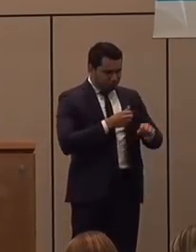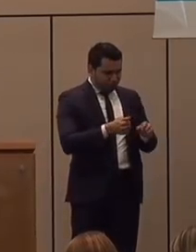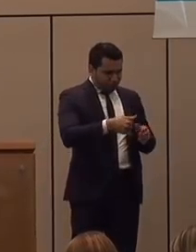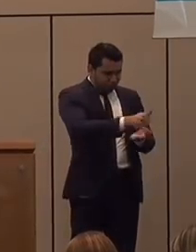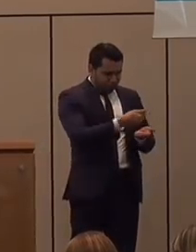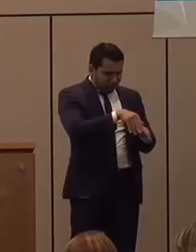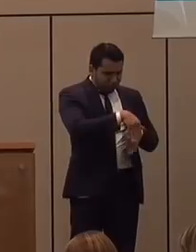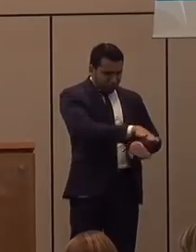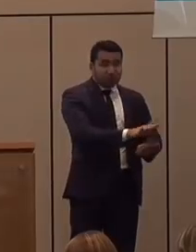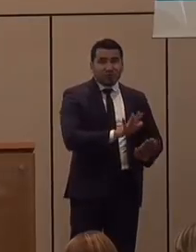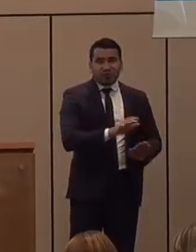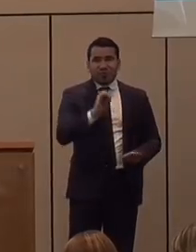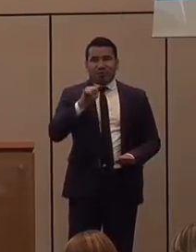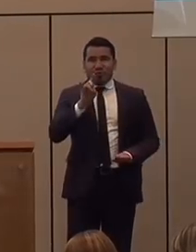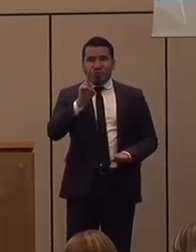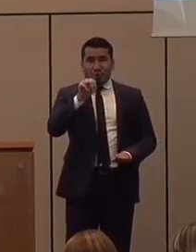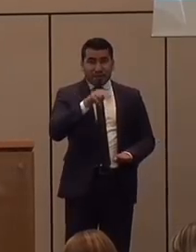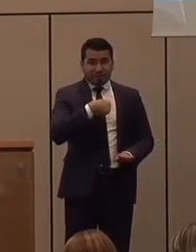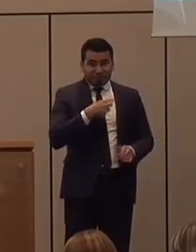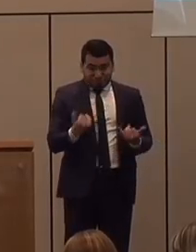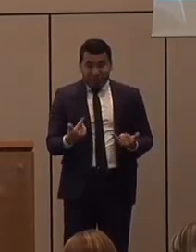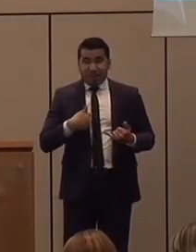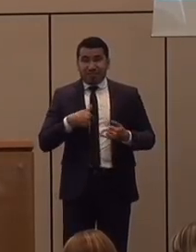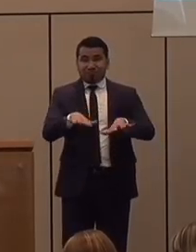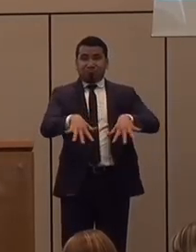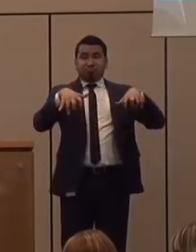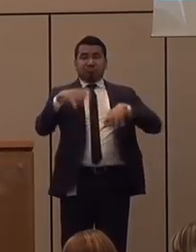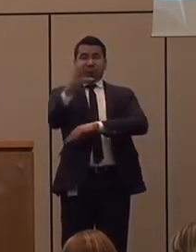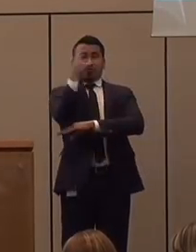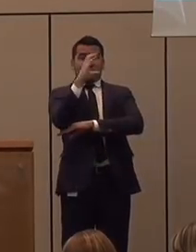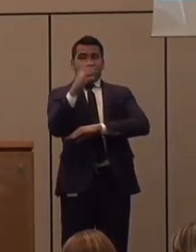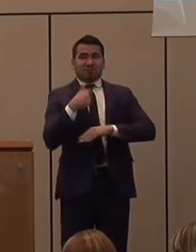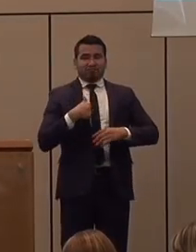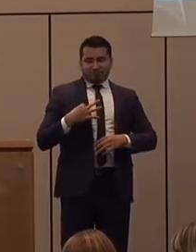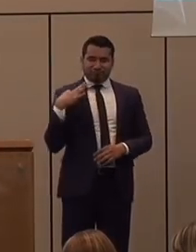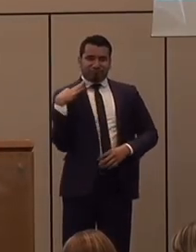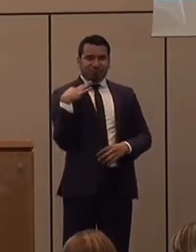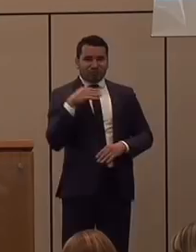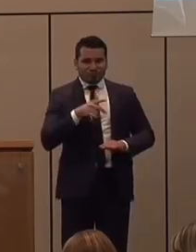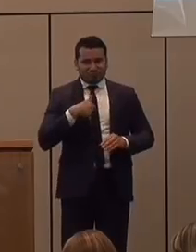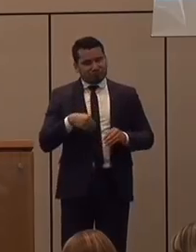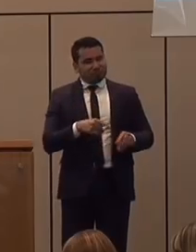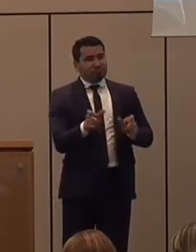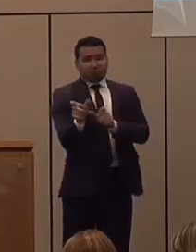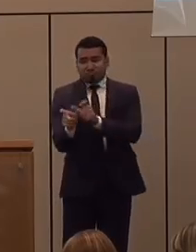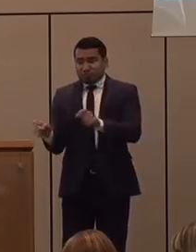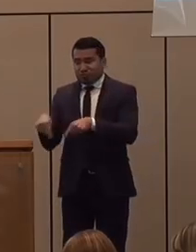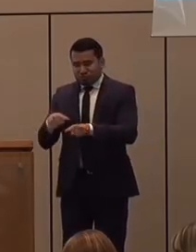marco de colombiamoda este año y que está beneficiando a 600 hombres y mujeres que